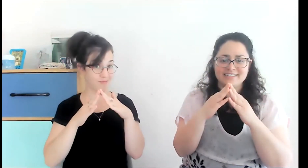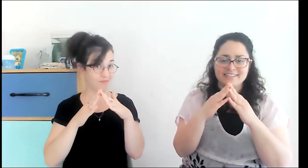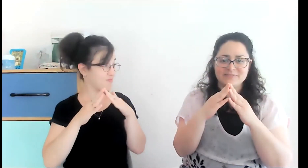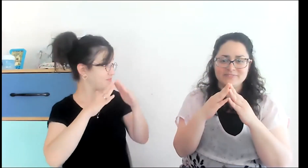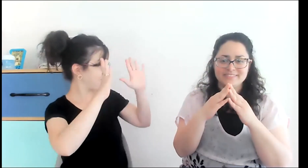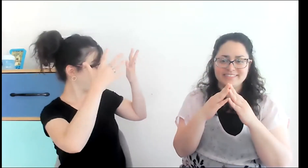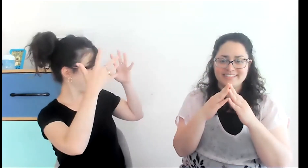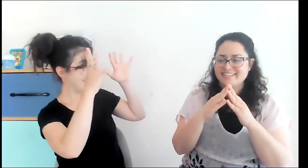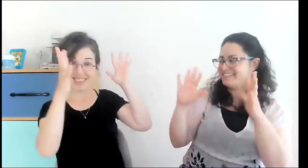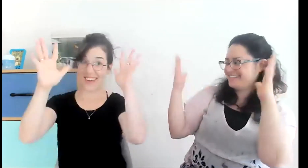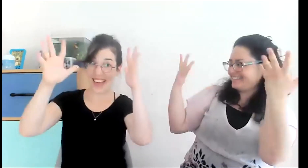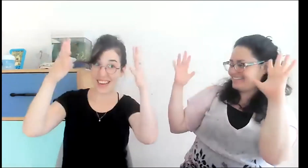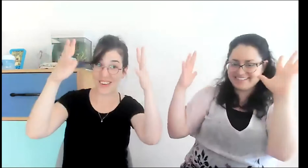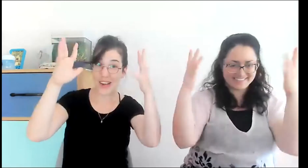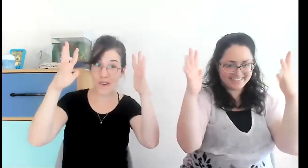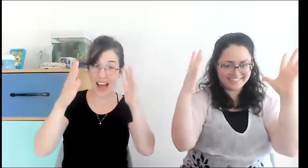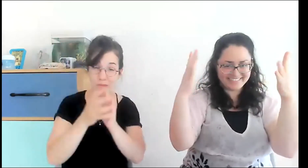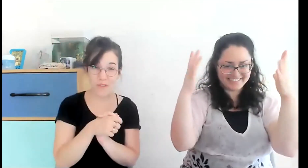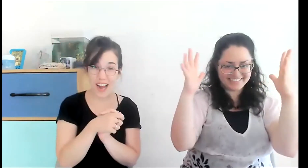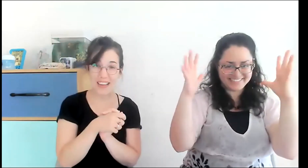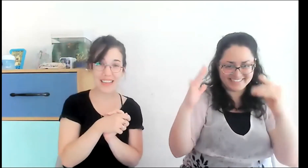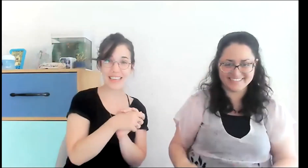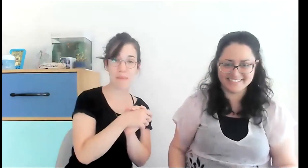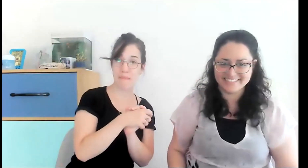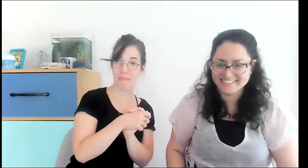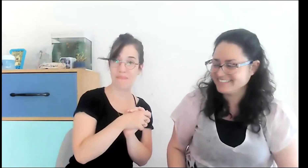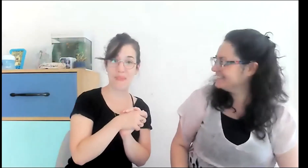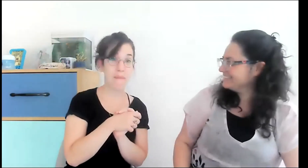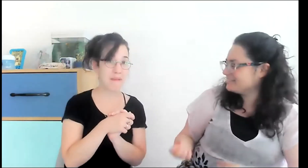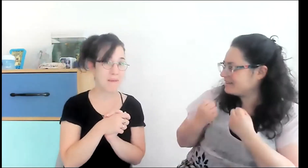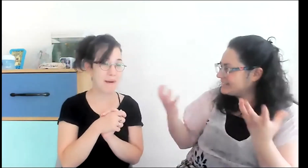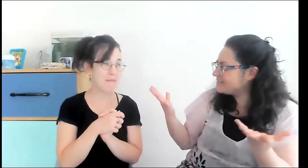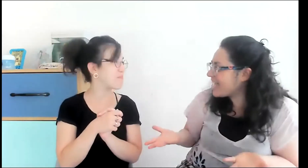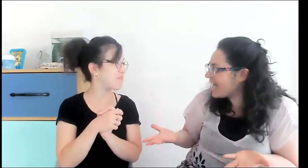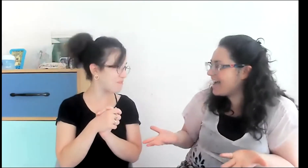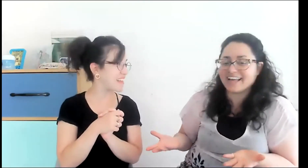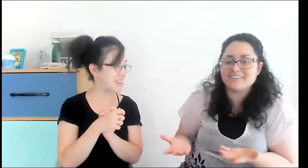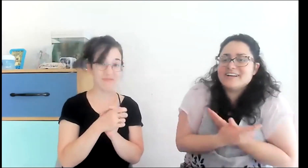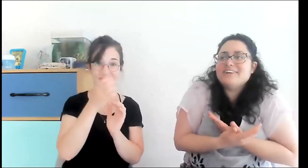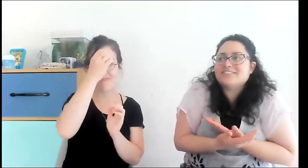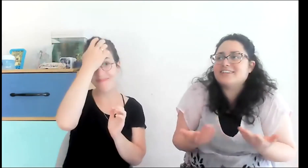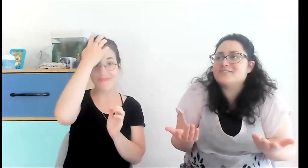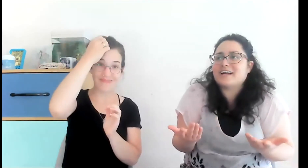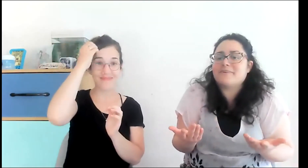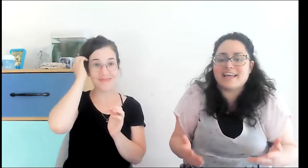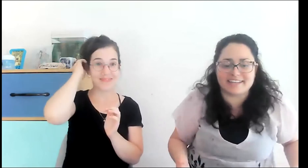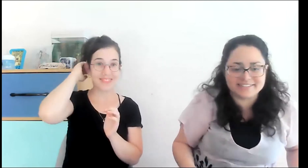המרחקים. כל הכבוד לכולם. וואי, זה יצא מהמם. מדהימה, איך את מלמדת אותנו כל כך מהר.